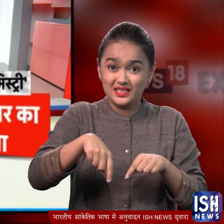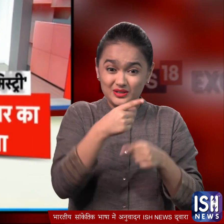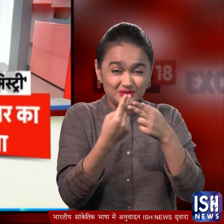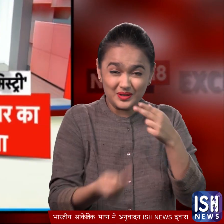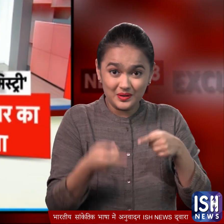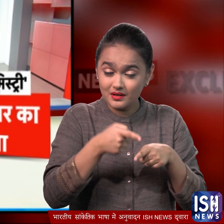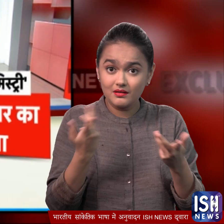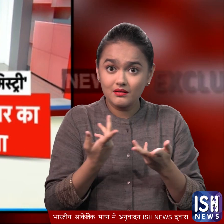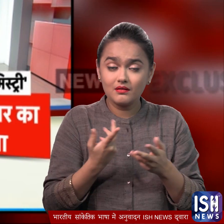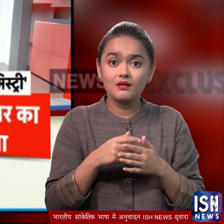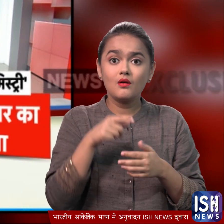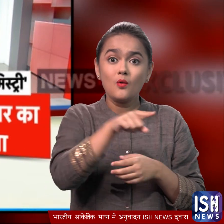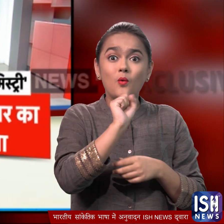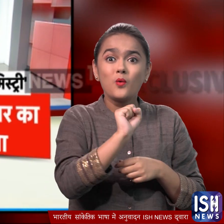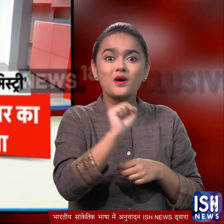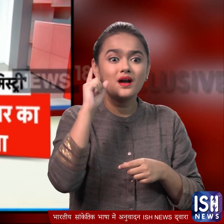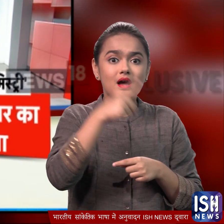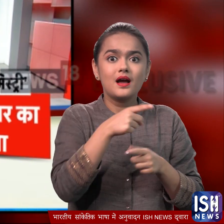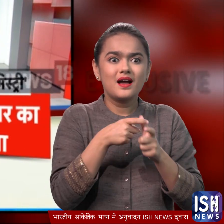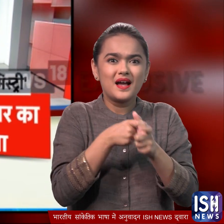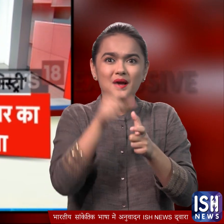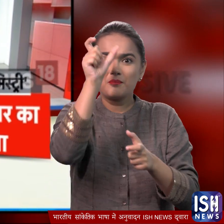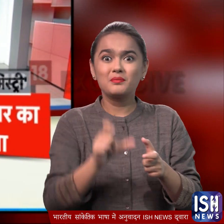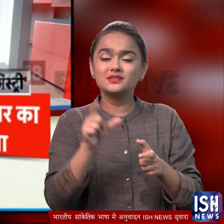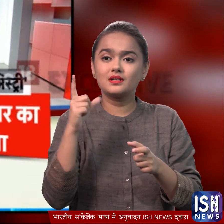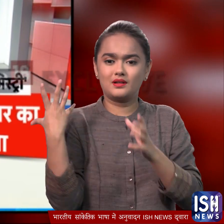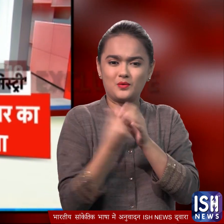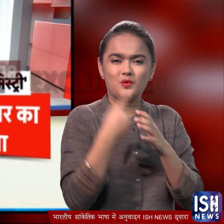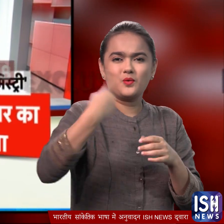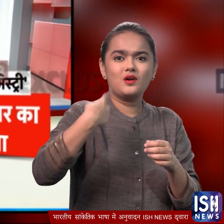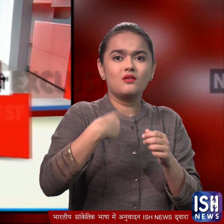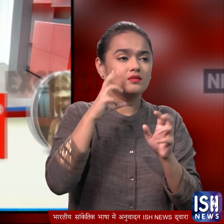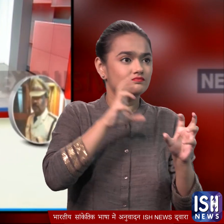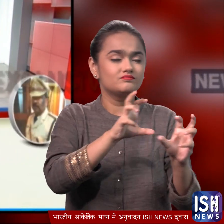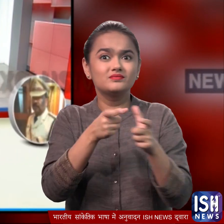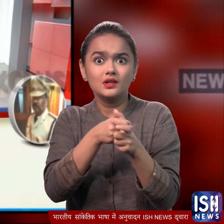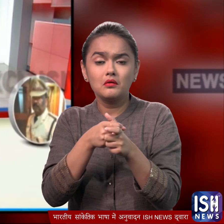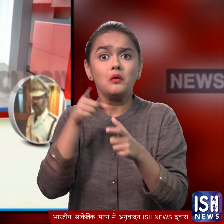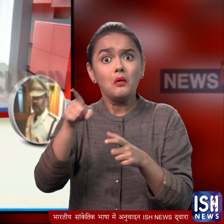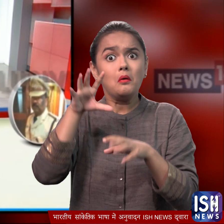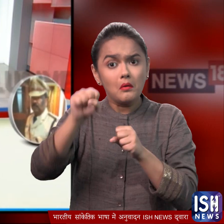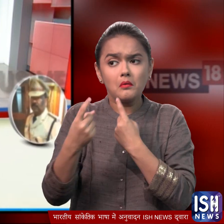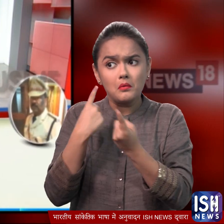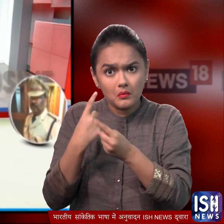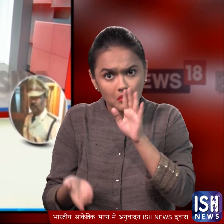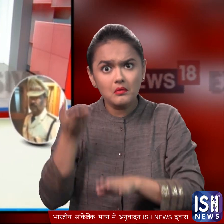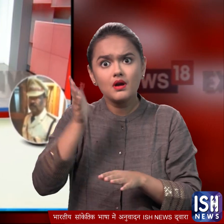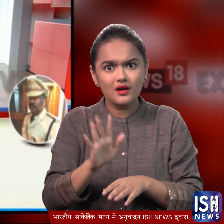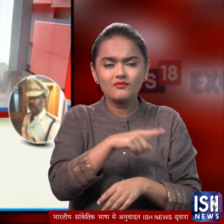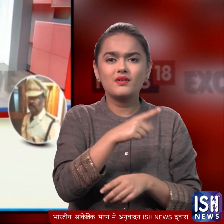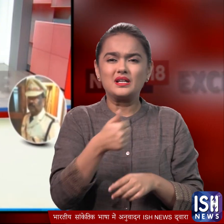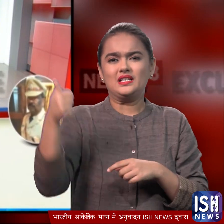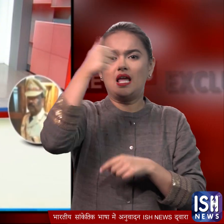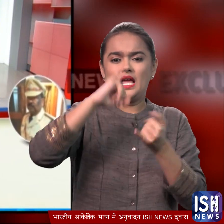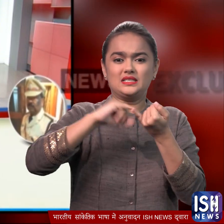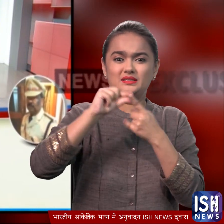उनके सुरक्षा गार्ड का, गनर का नाम भी उछल रहा है। इसके अलावा यूपी पुलिस के एडिशनल एसपी ओपी